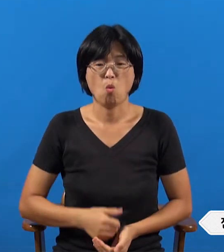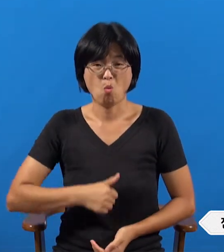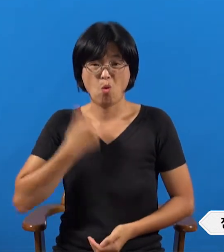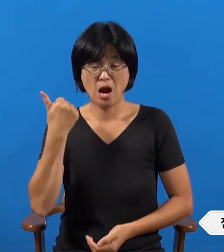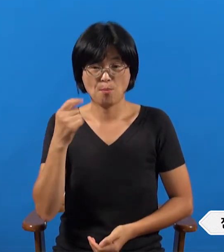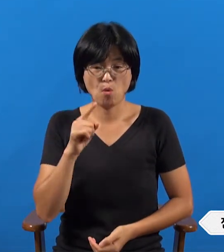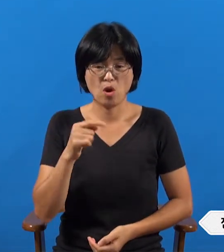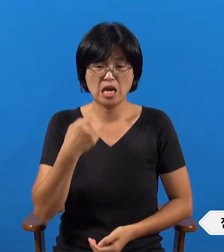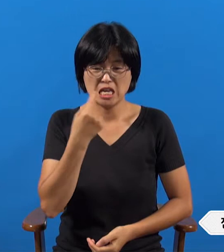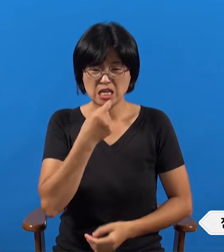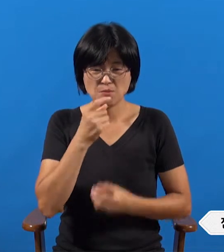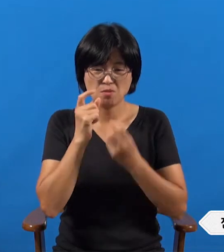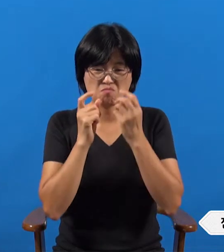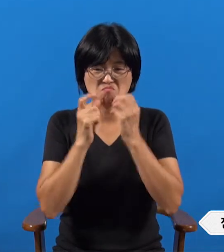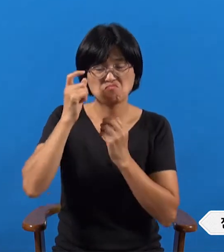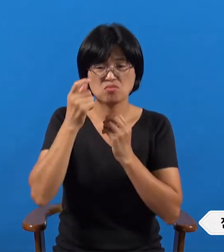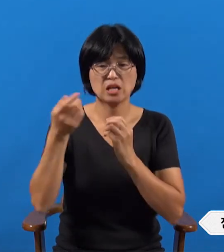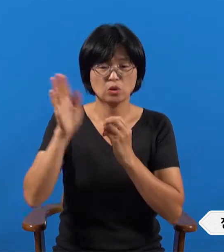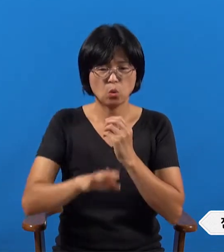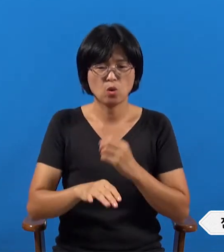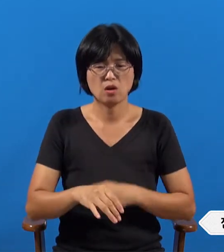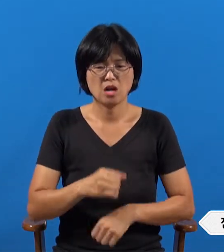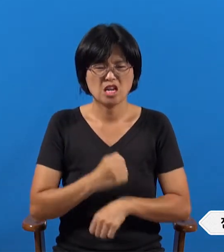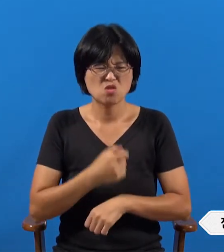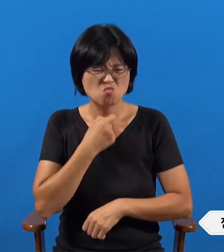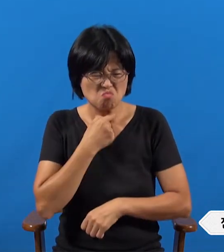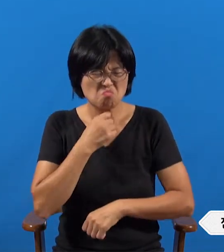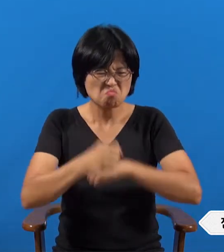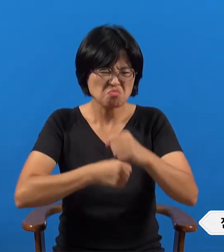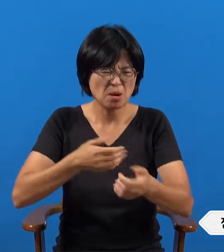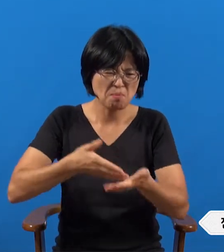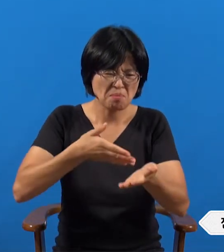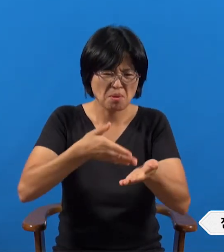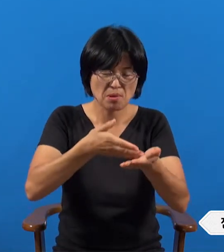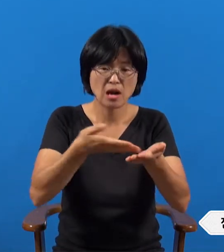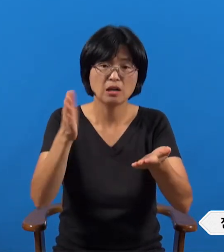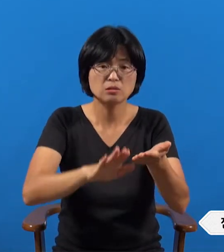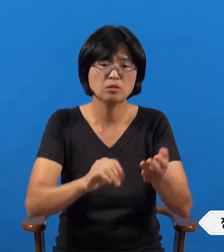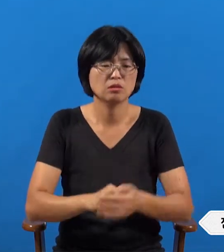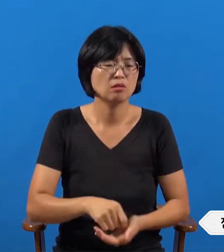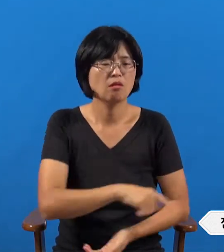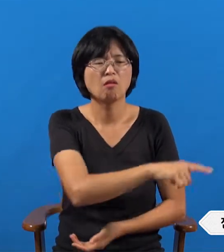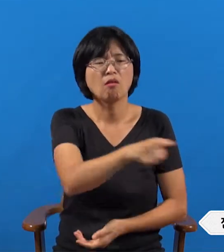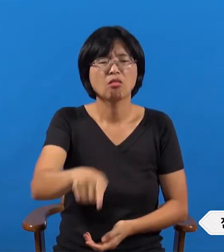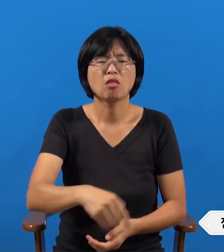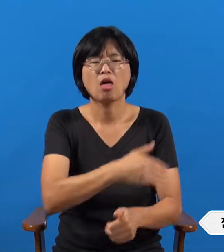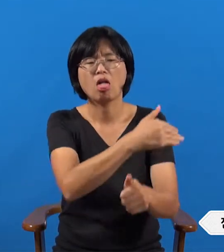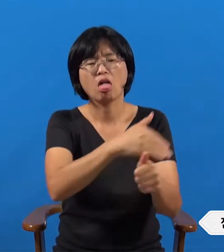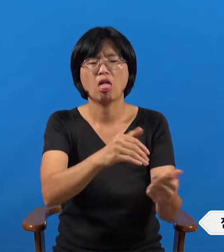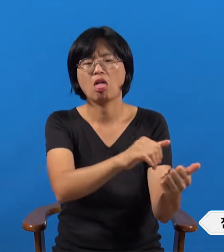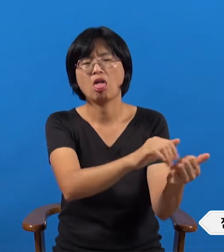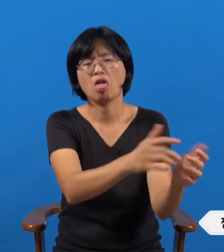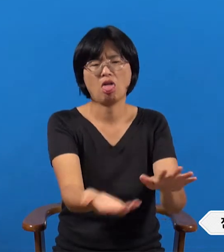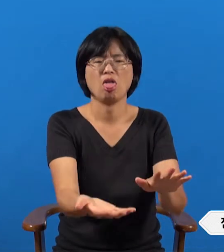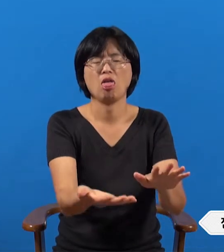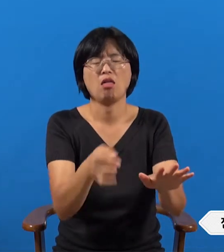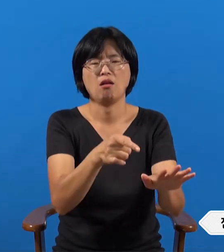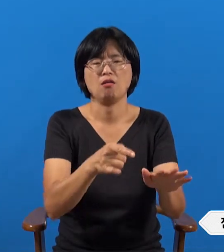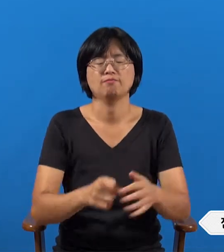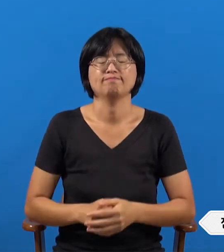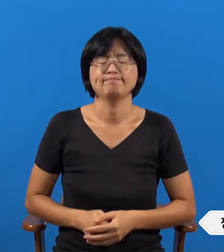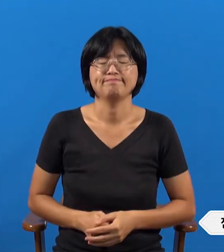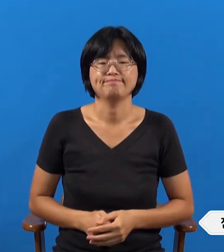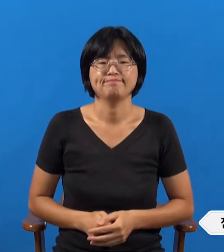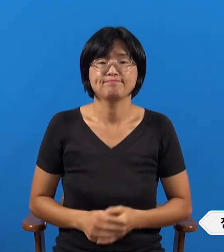삐뚤어져도 할 말은 해야지. 내 할 말에서 나는 좋습니다. 상처투성입니다. 다 죽었습니다. 그래서